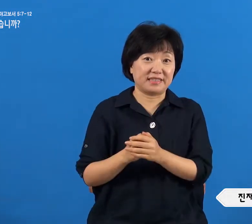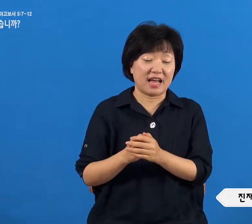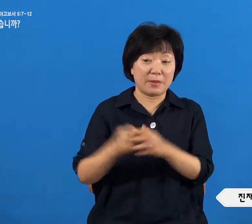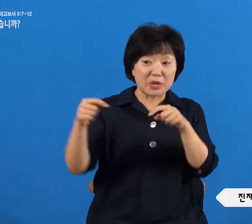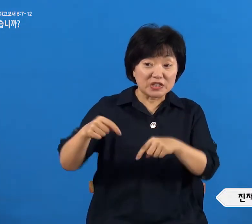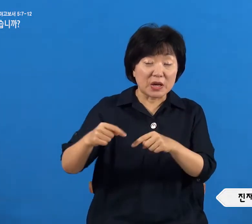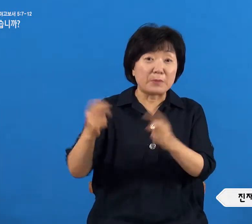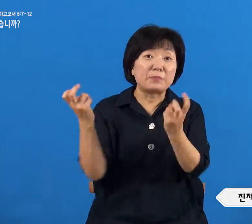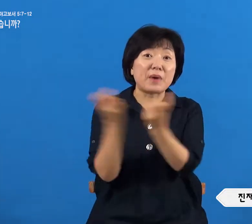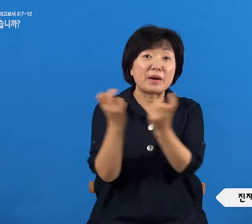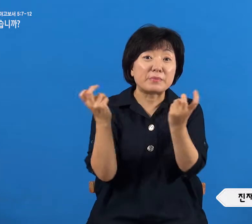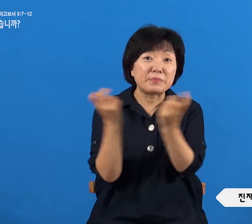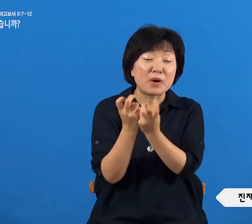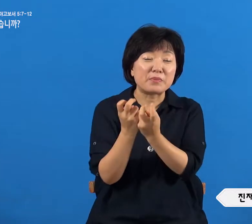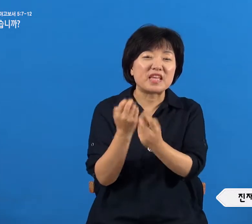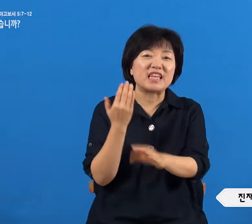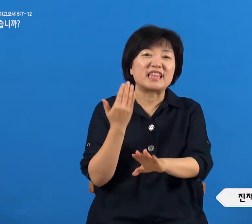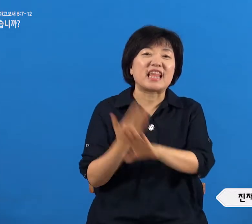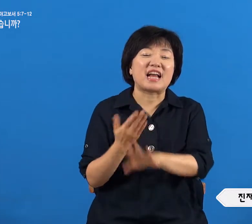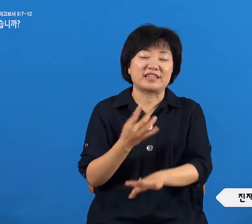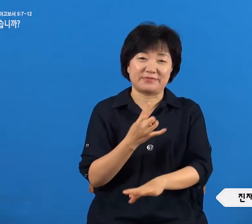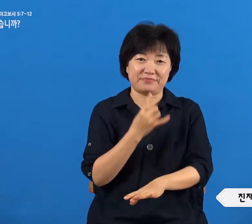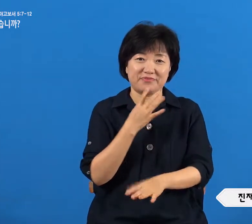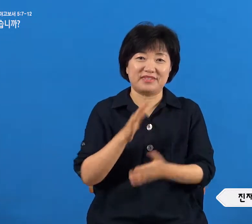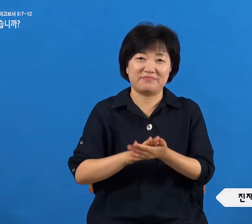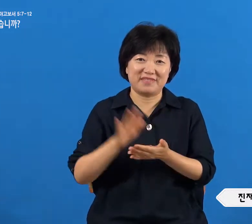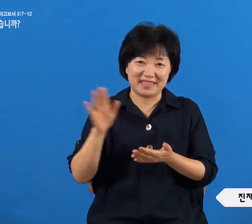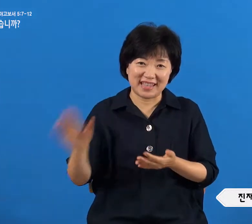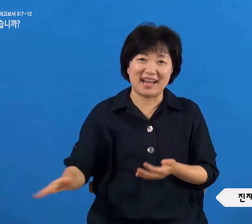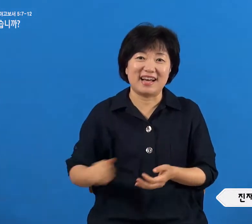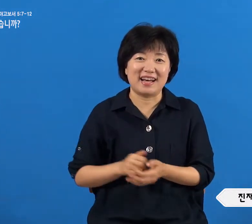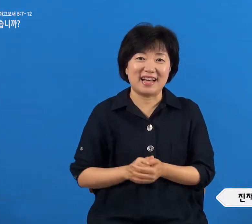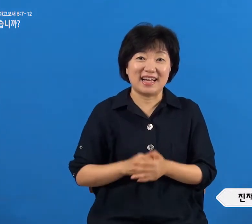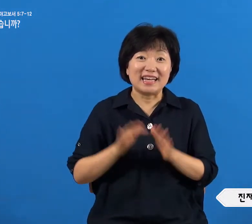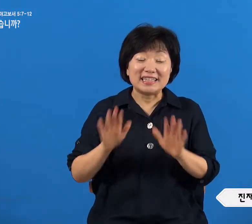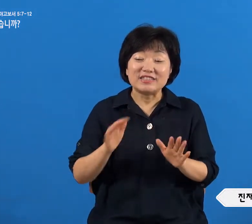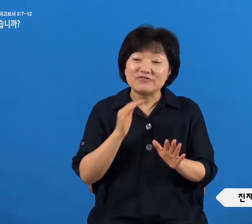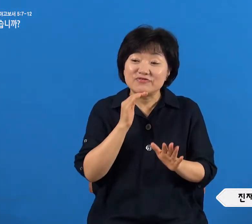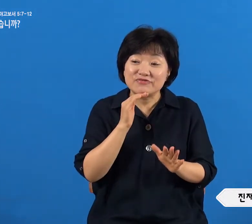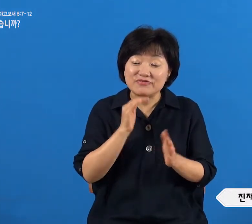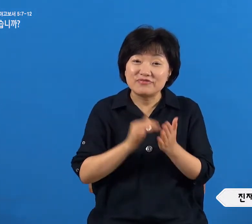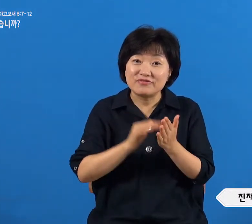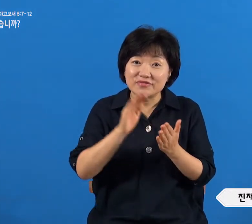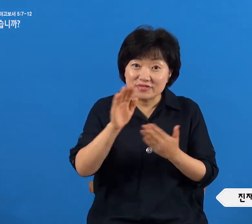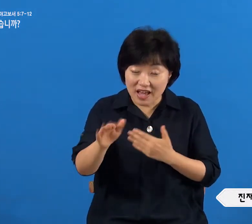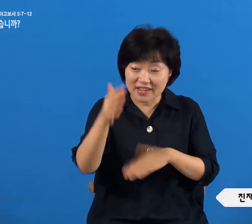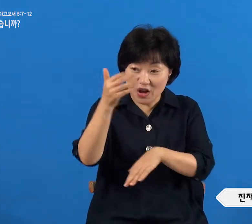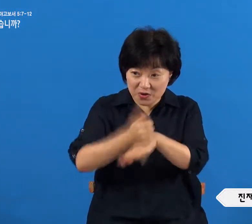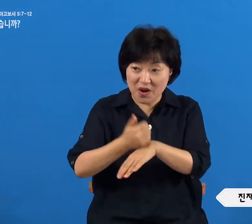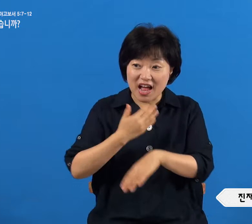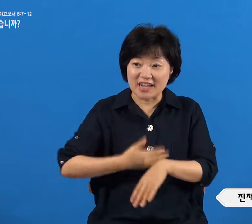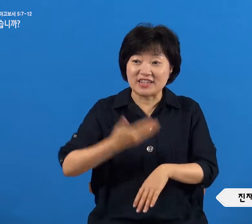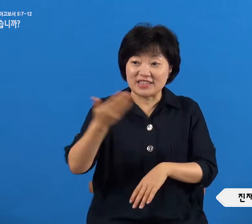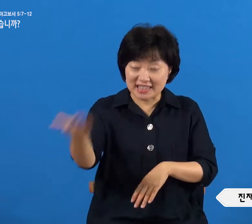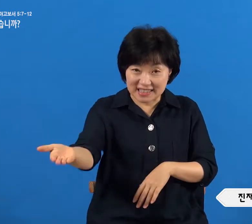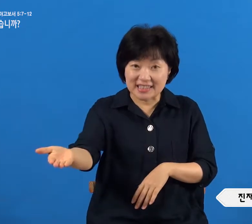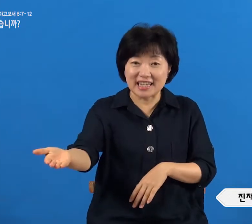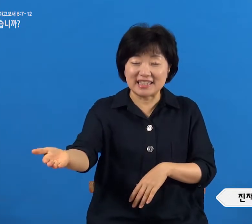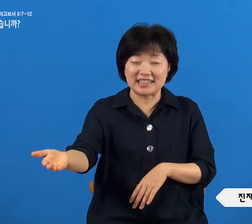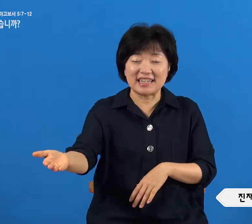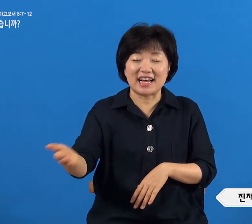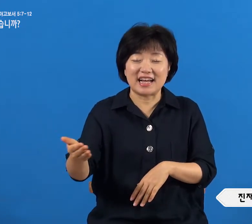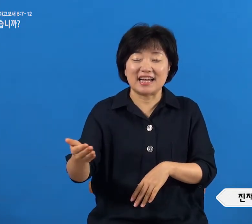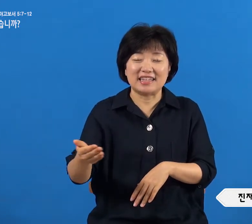방법이 조금 달랐을 뿐입니다. 이제 추후의 결과를 보고할 테니 안녕히